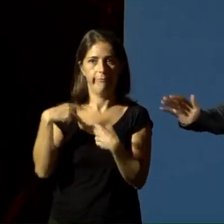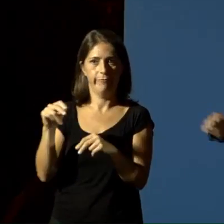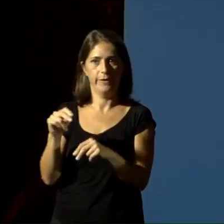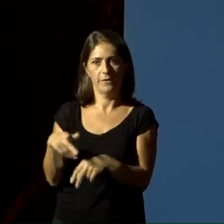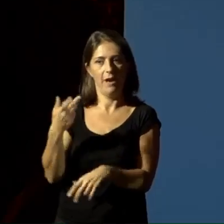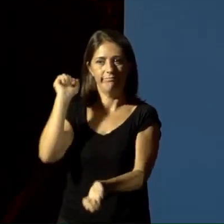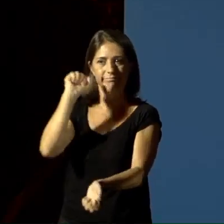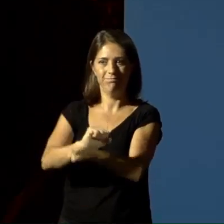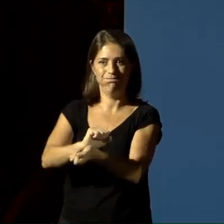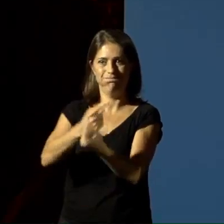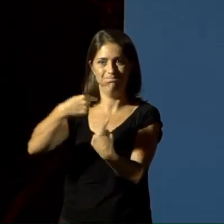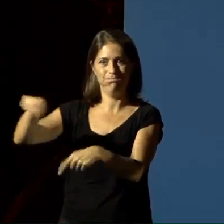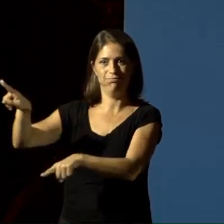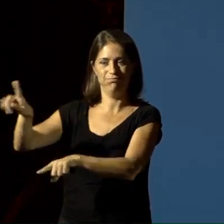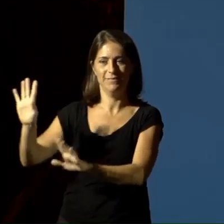condenado.